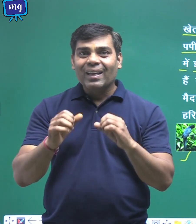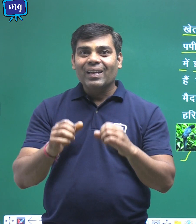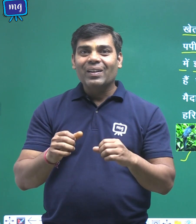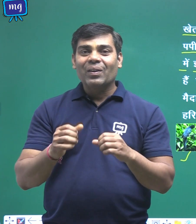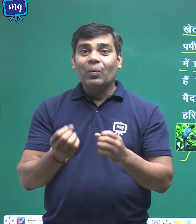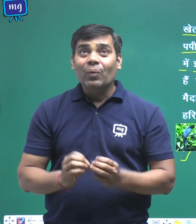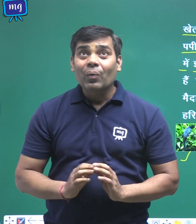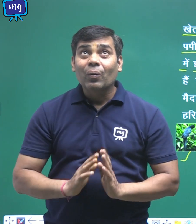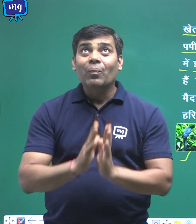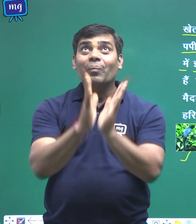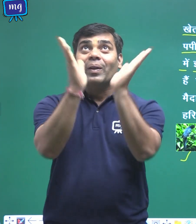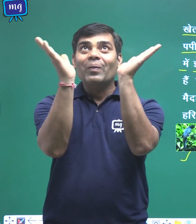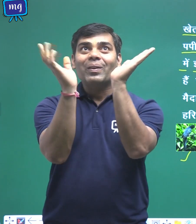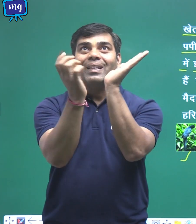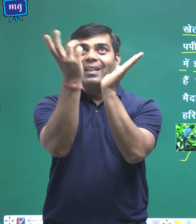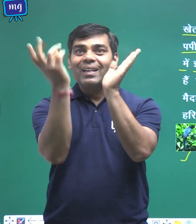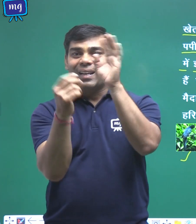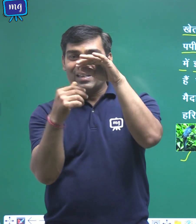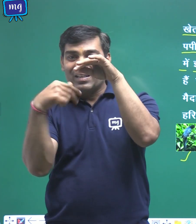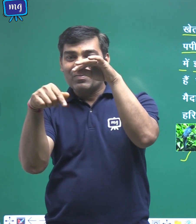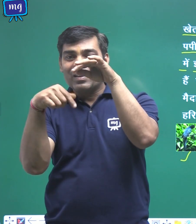पेड़ों की डाली पर